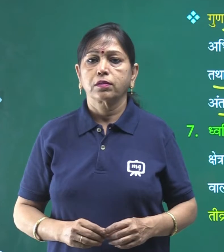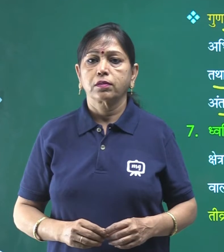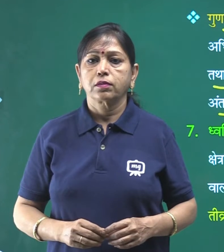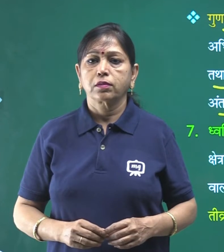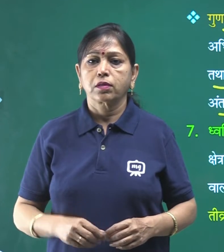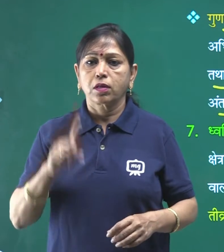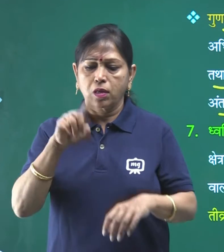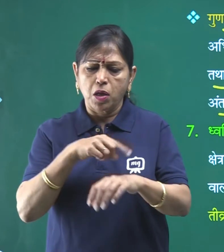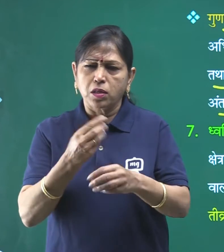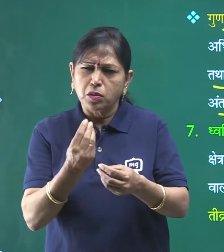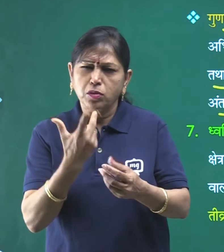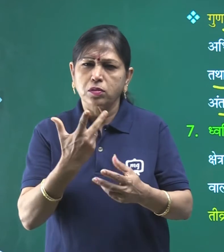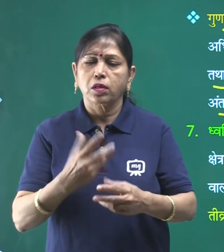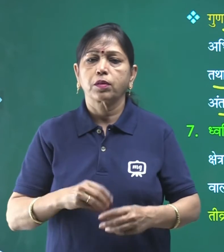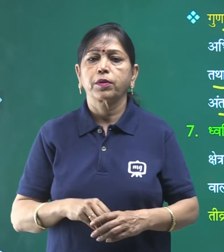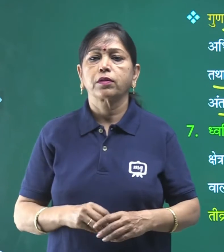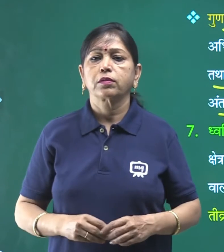1 सेकंड में